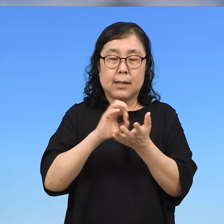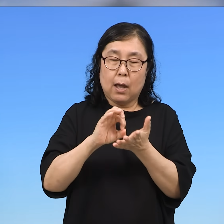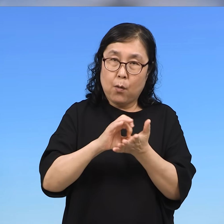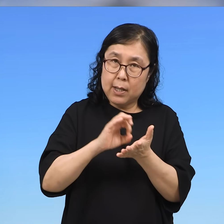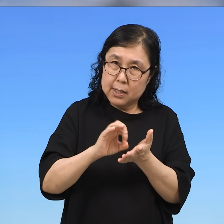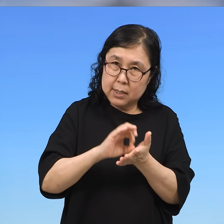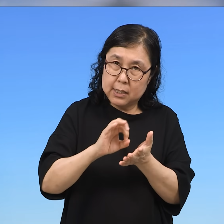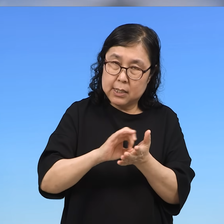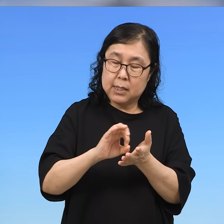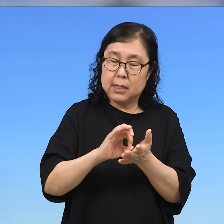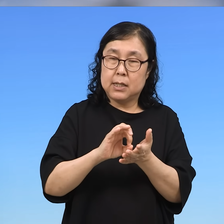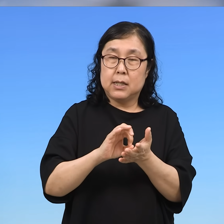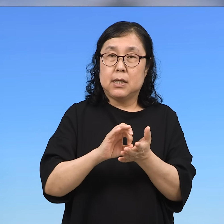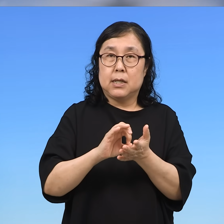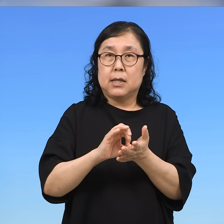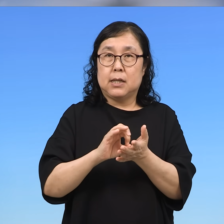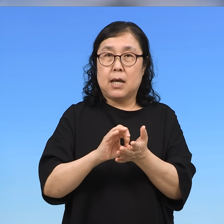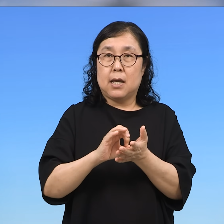있습니다.